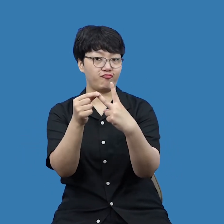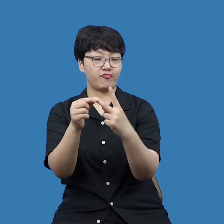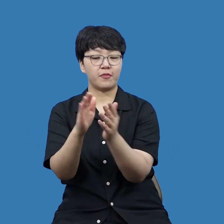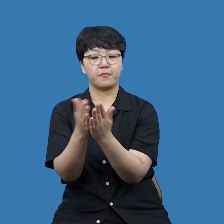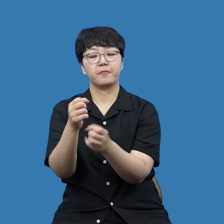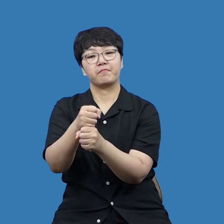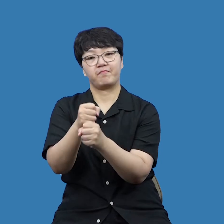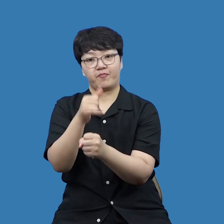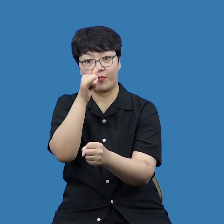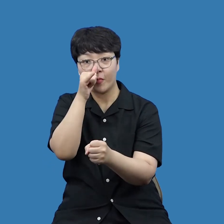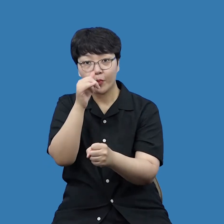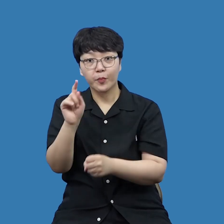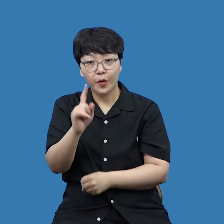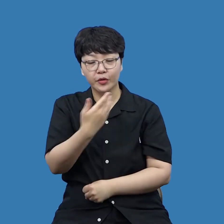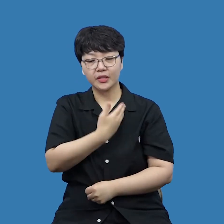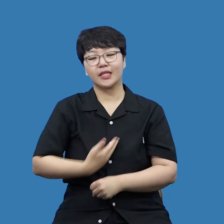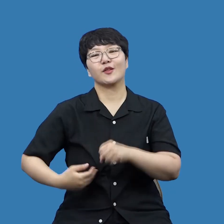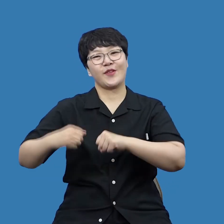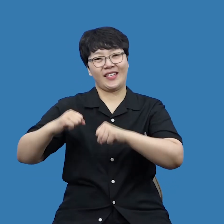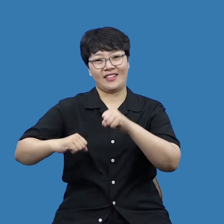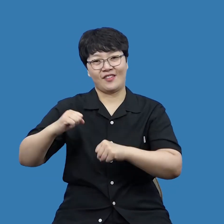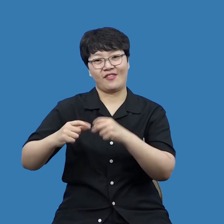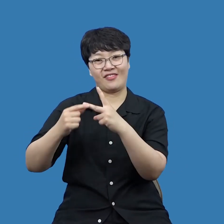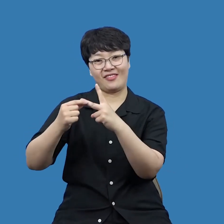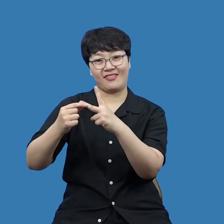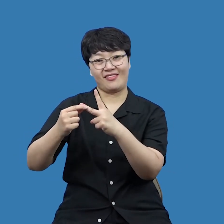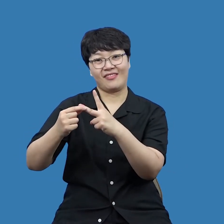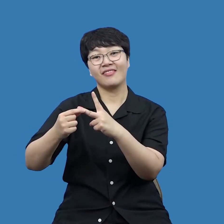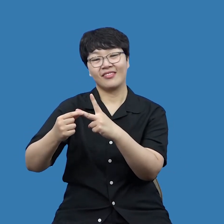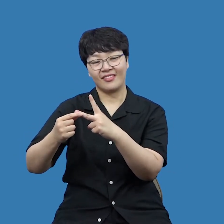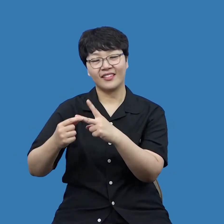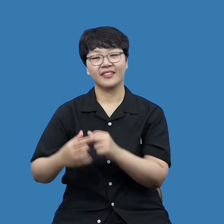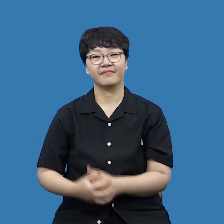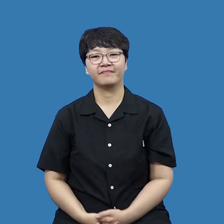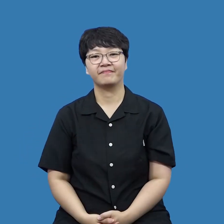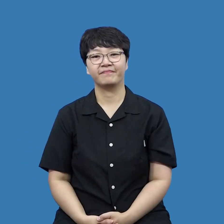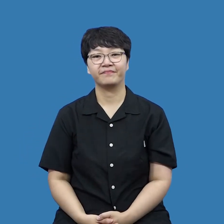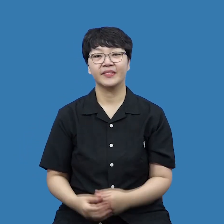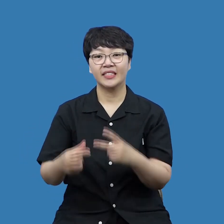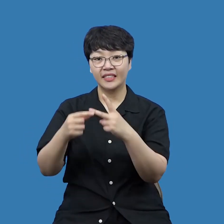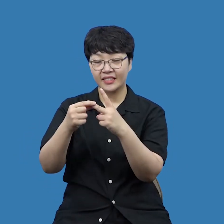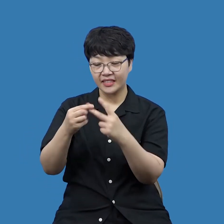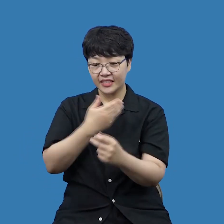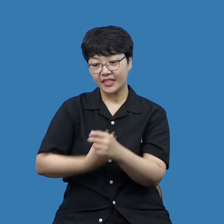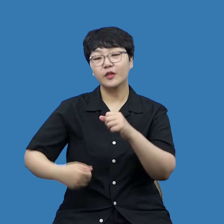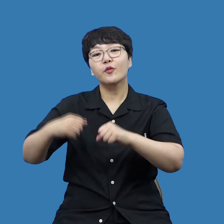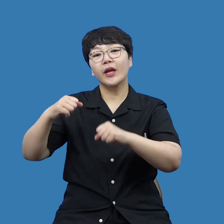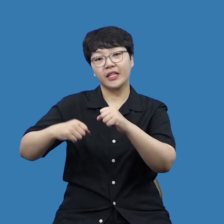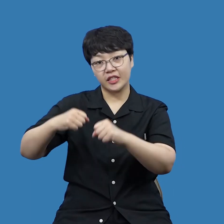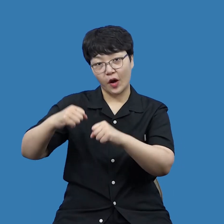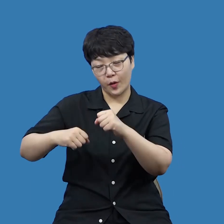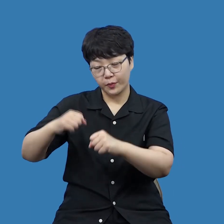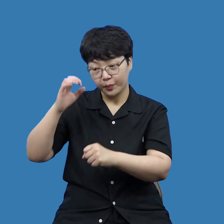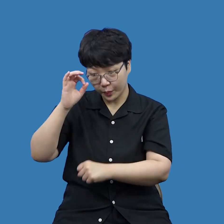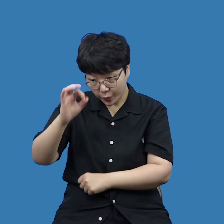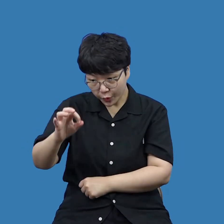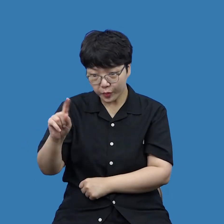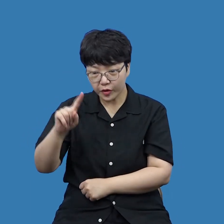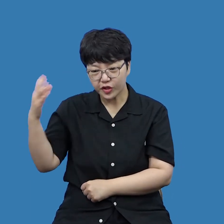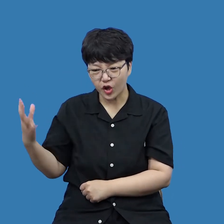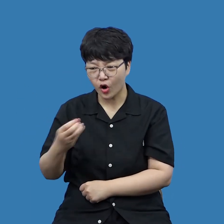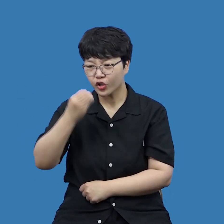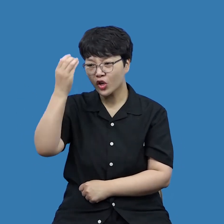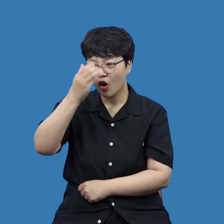후속편 사도행전이에요. 사도행전을 기록합니다. 사도행전의 별명이 뭡니까? 성령행전이에요.